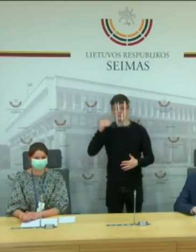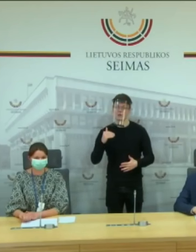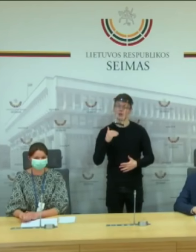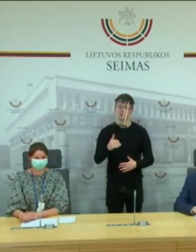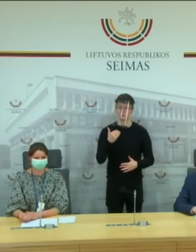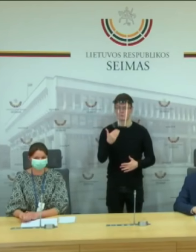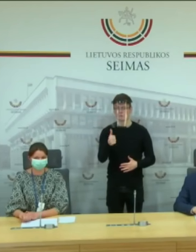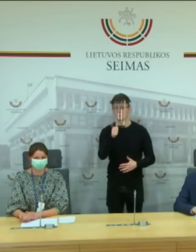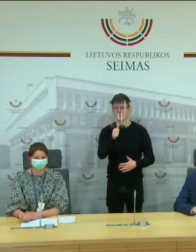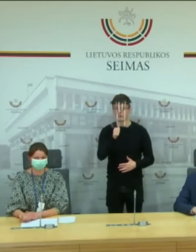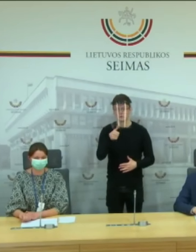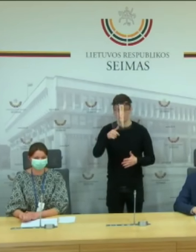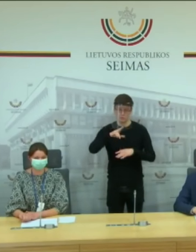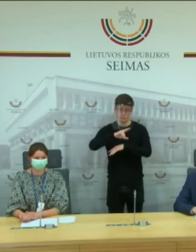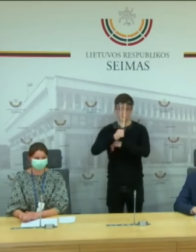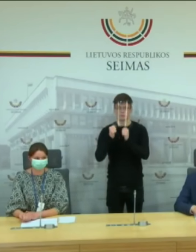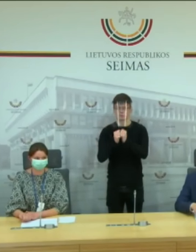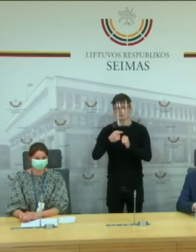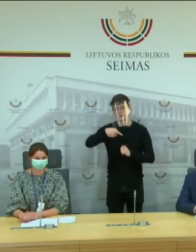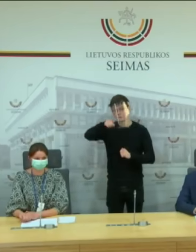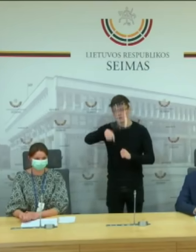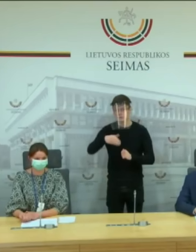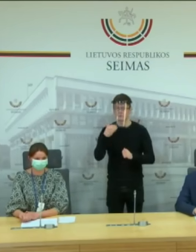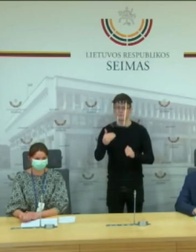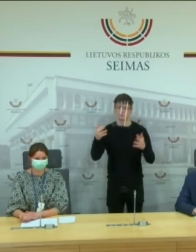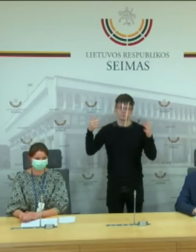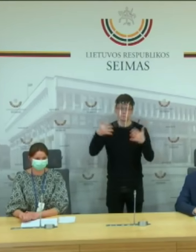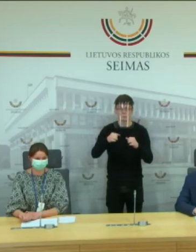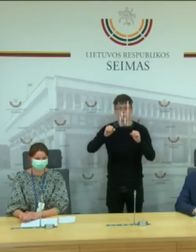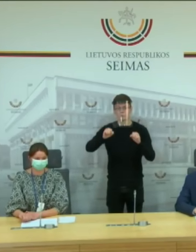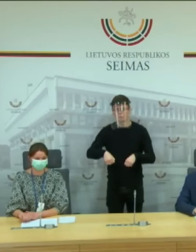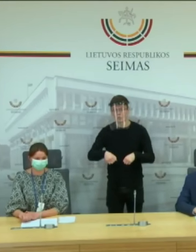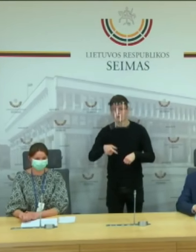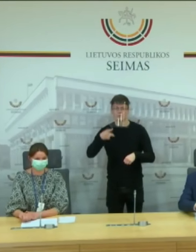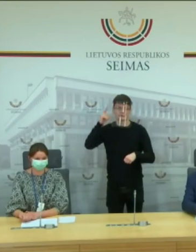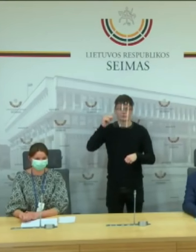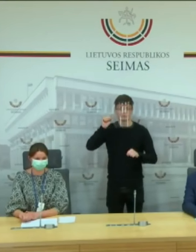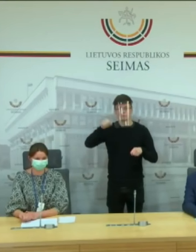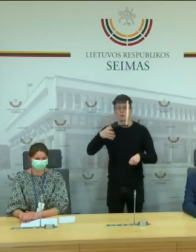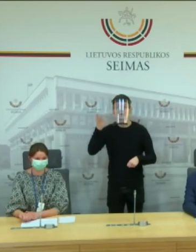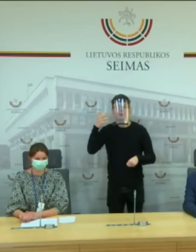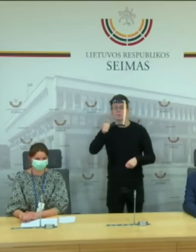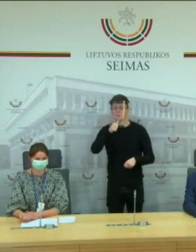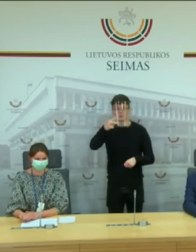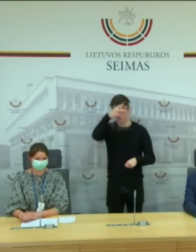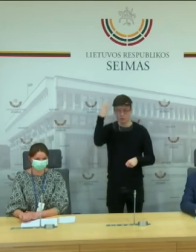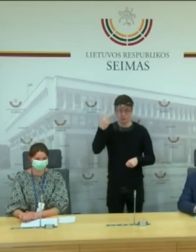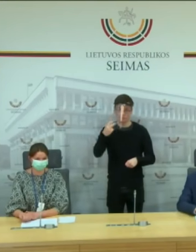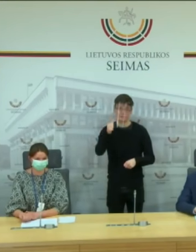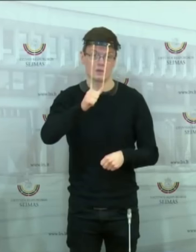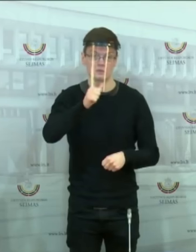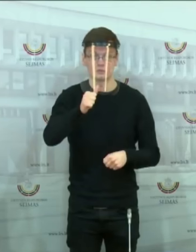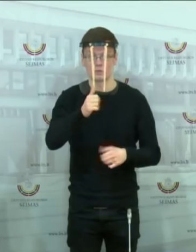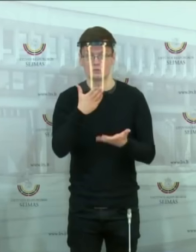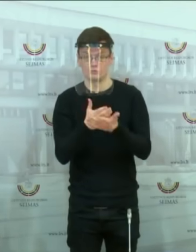rugsėjo pirmoji, nuo kurios jau galima pradėti rengti masinius renginius. Kokia tai galėtų būti data, tarkim, Lietuvoje?